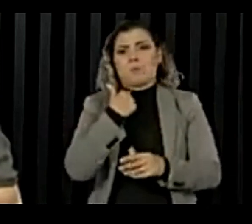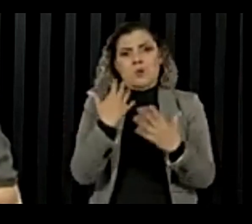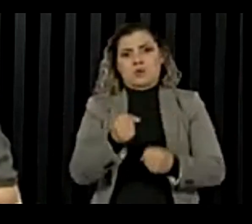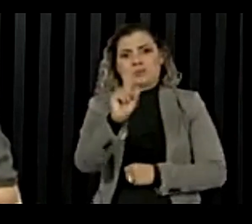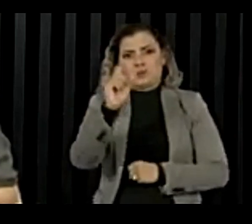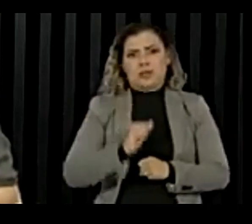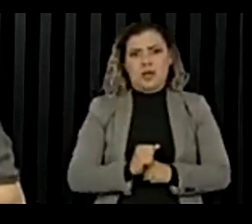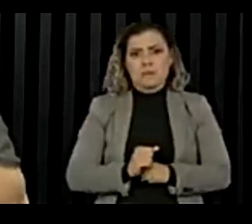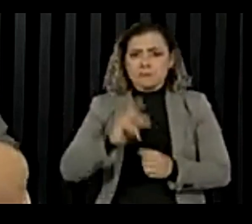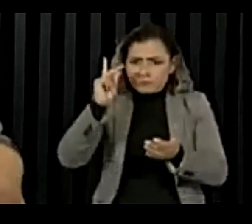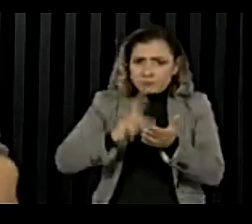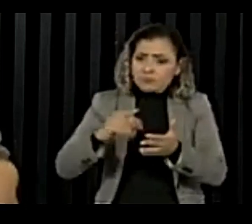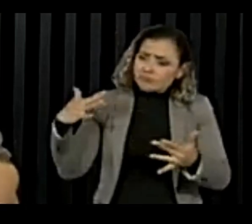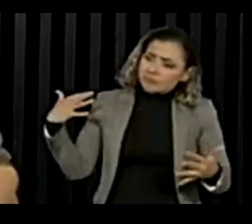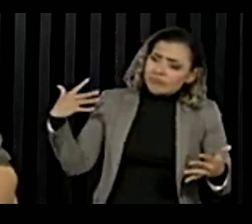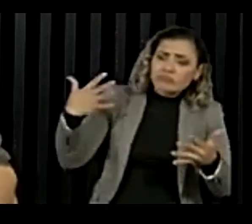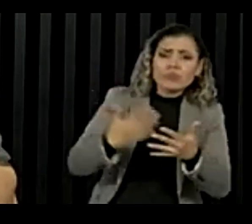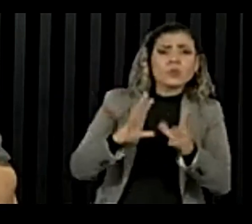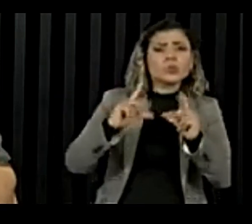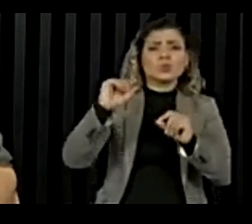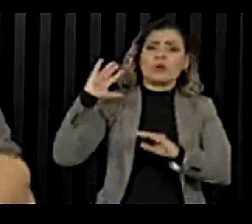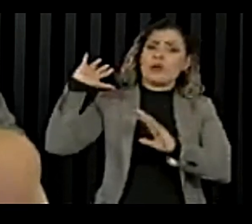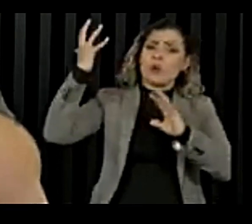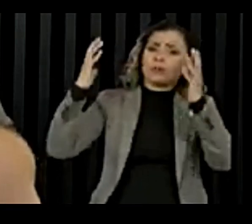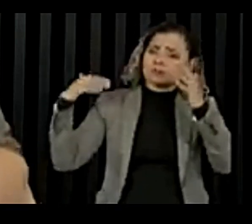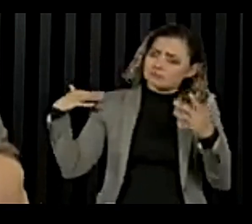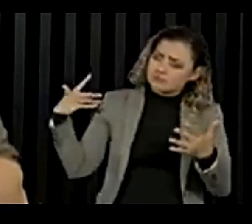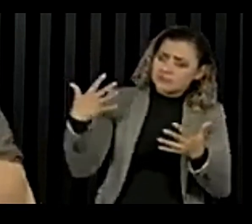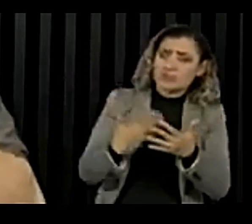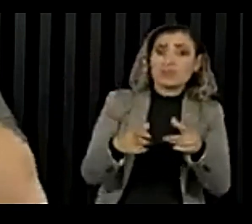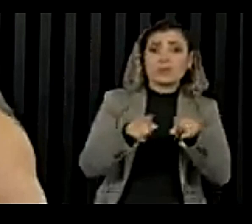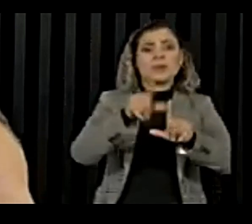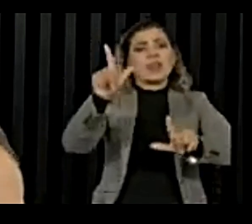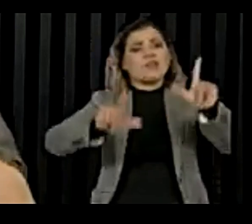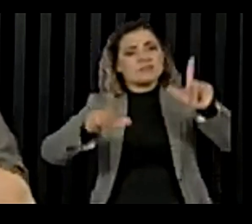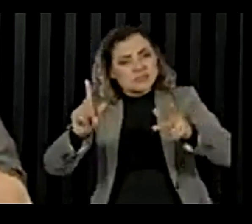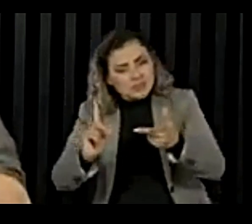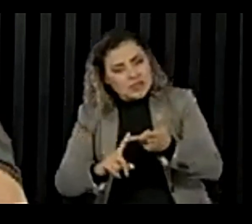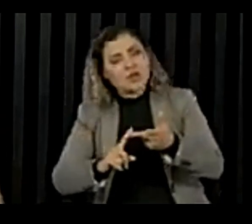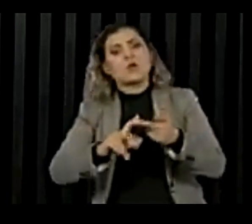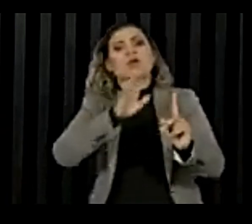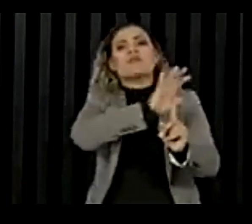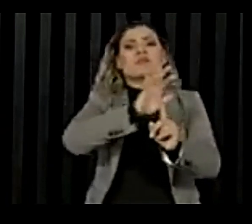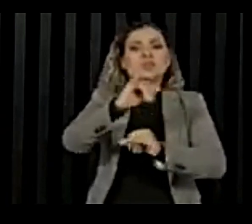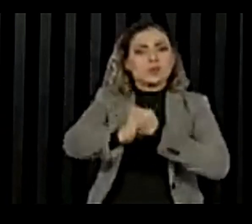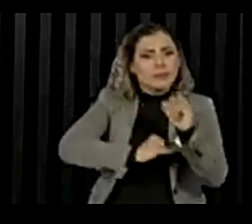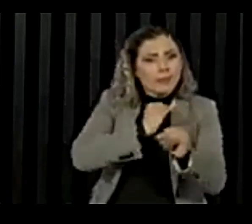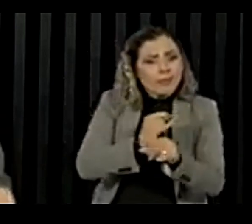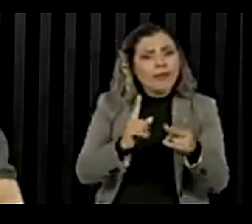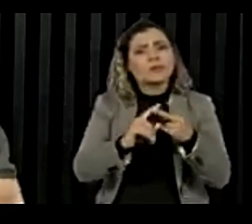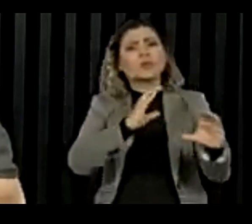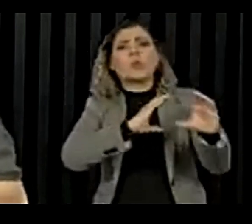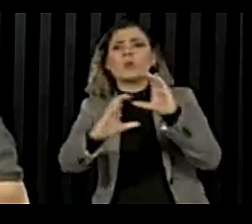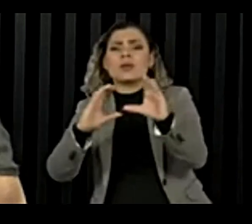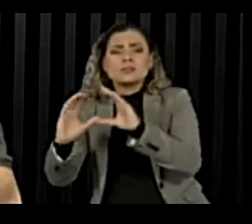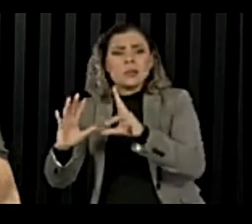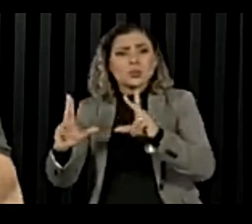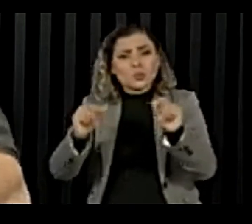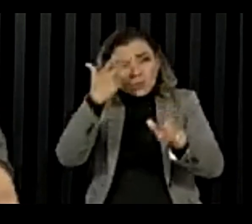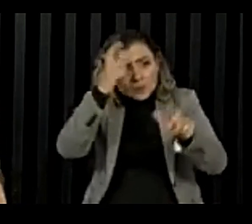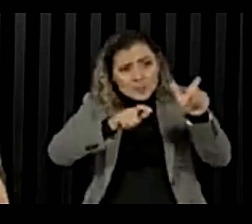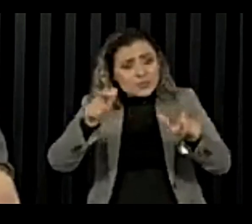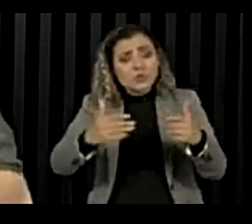precisa tirar disso tudo, de tudo que está acontecendo, do papel da imprensa, do papel dos influenciadores, do papel dos comunicadores, é que